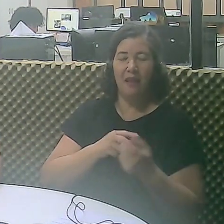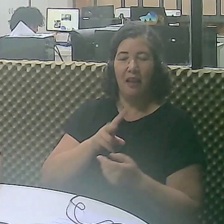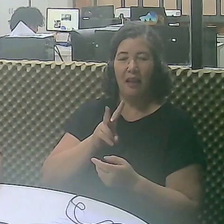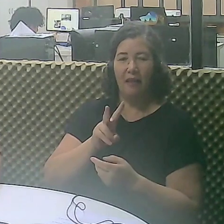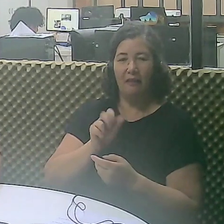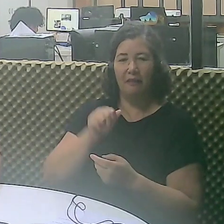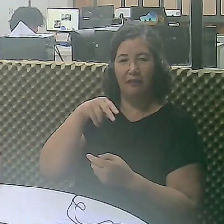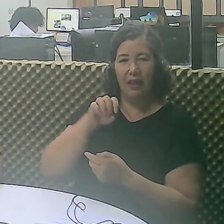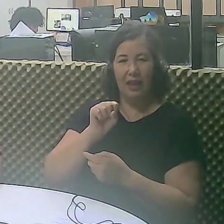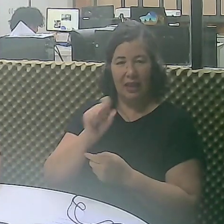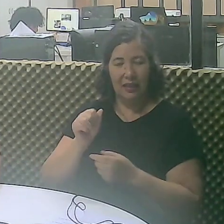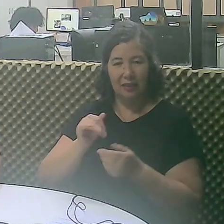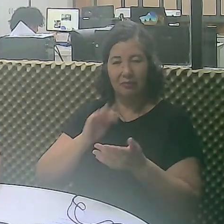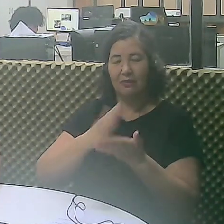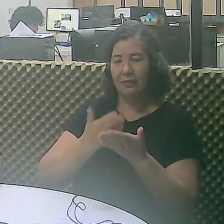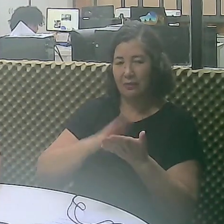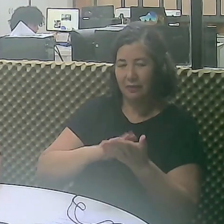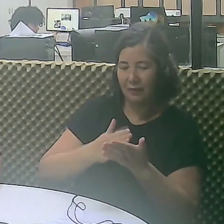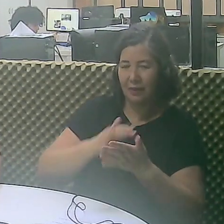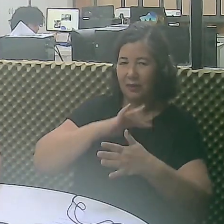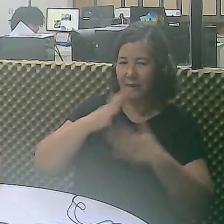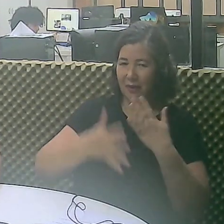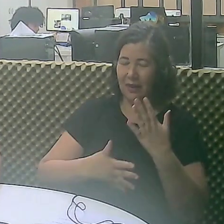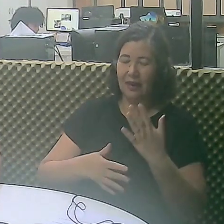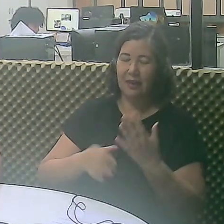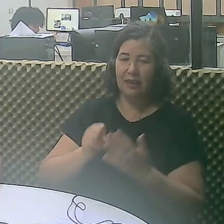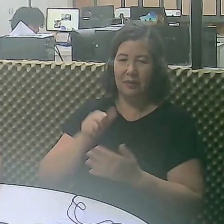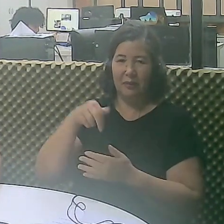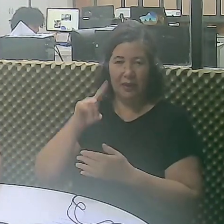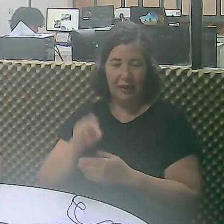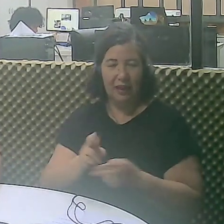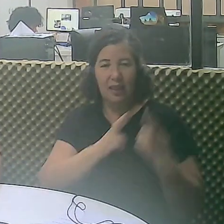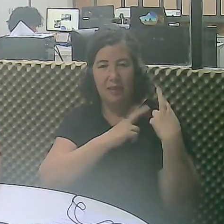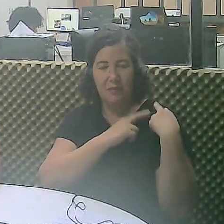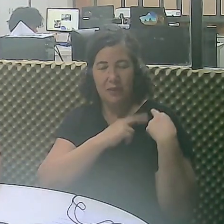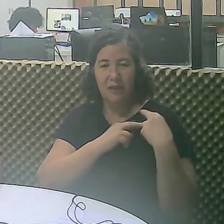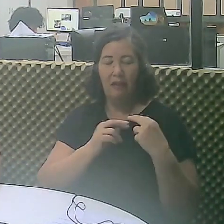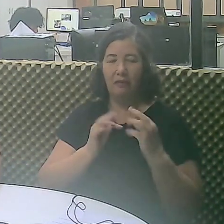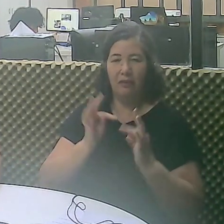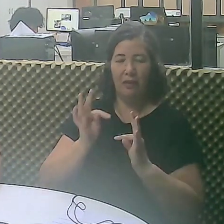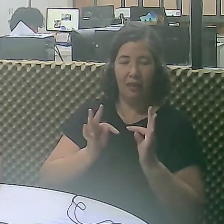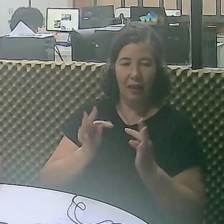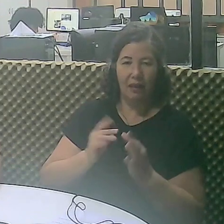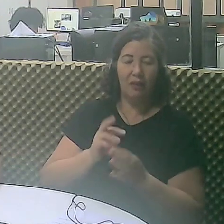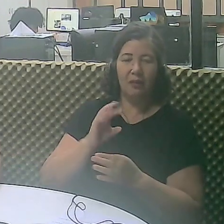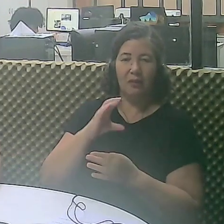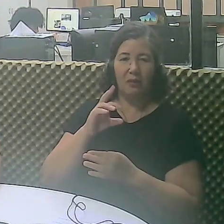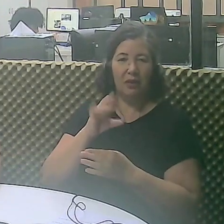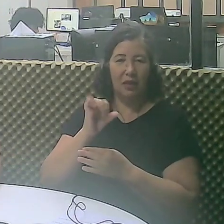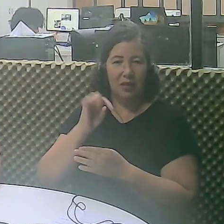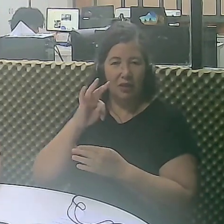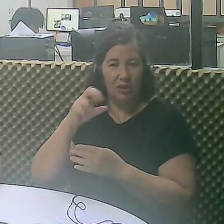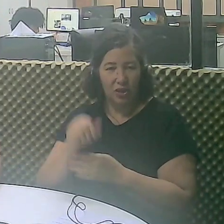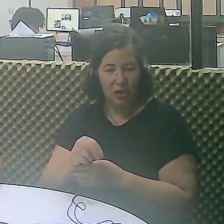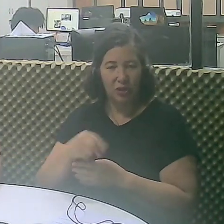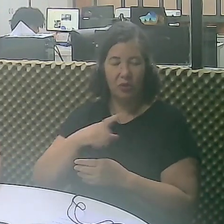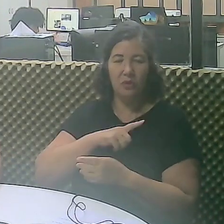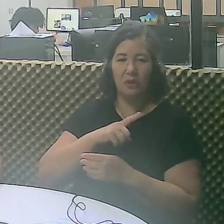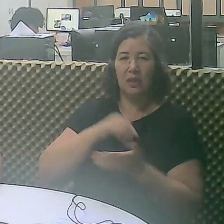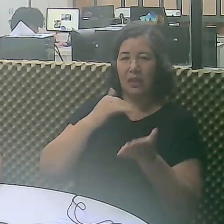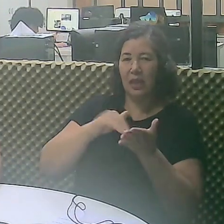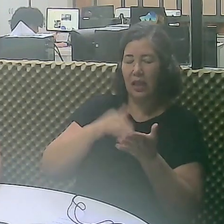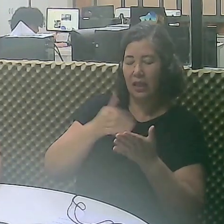Gianotti. Tradução em Libras, Sandra Ribeiro. Responsável técnico, Cristiano Silva. Secretário Municipal de Governo e